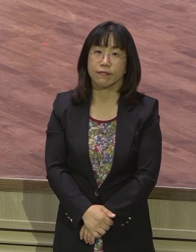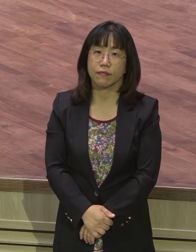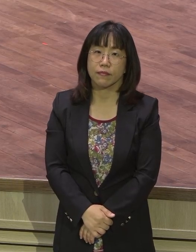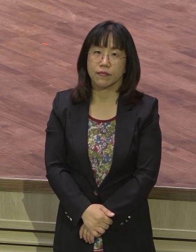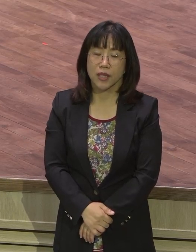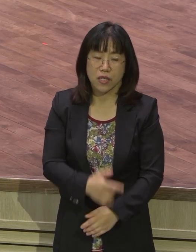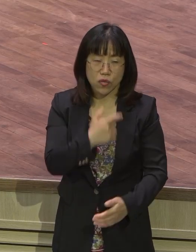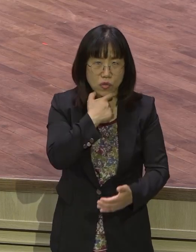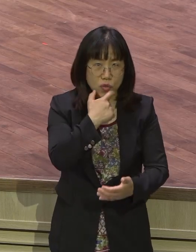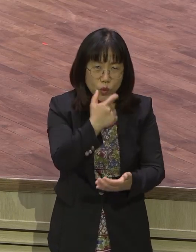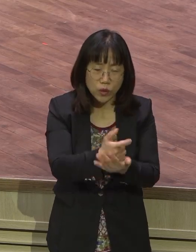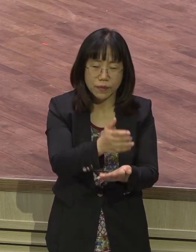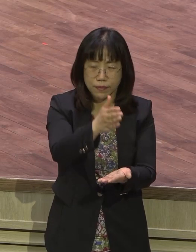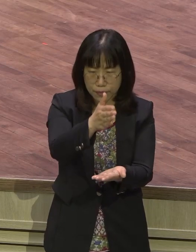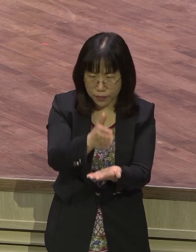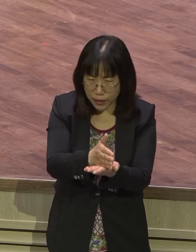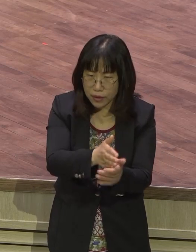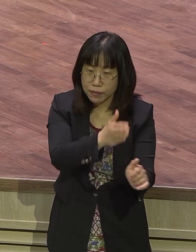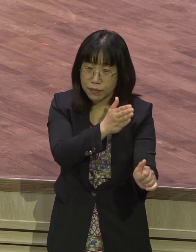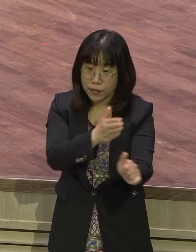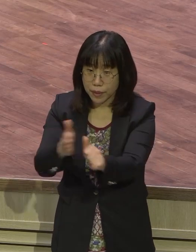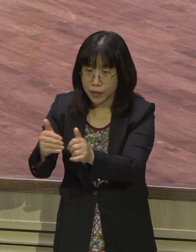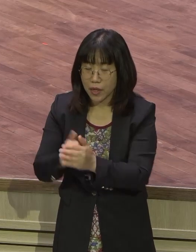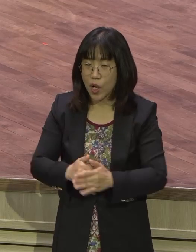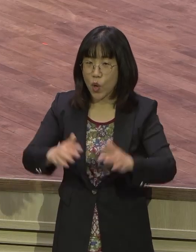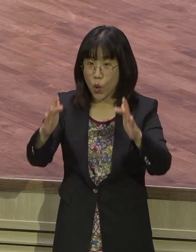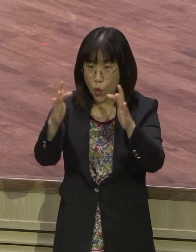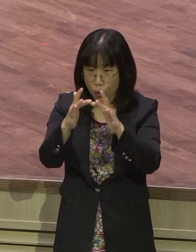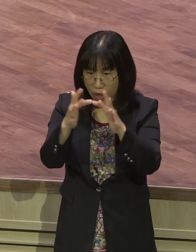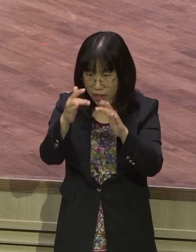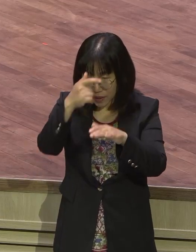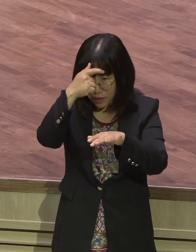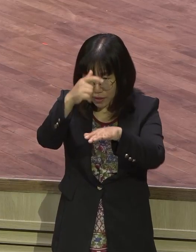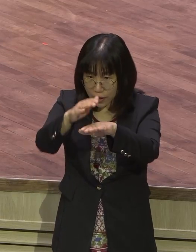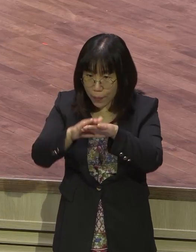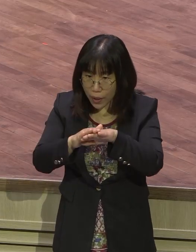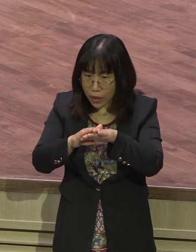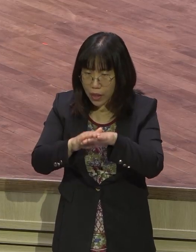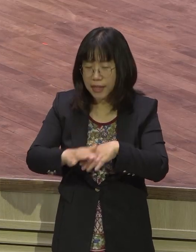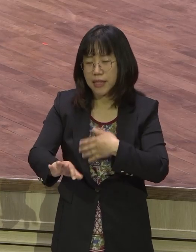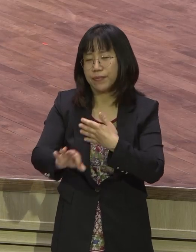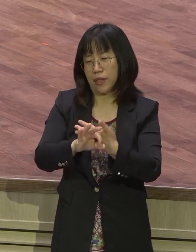속지 마시기 바랍니다 온라인 예배는 임시적인 대안이지